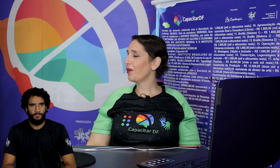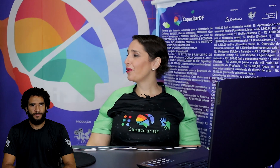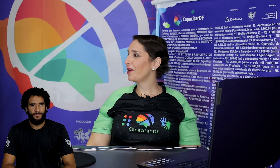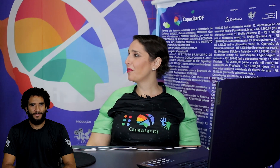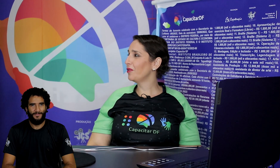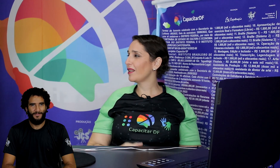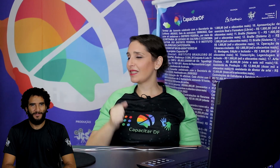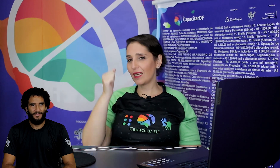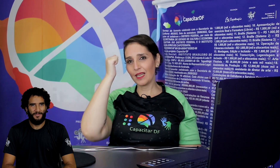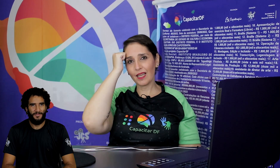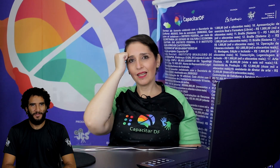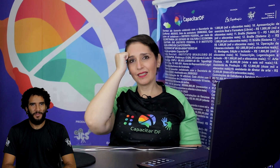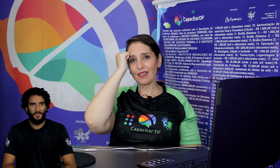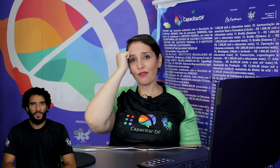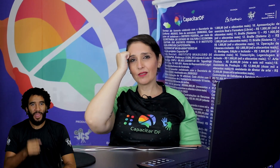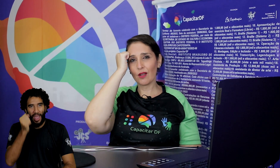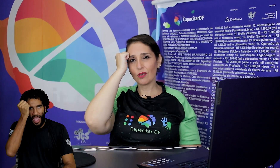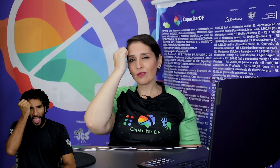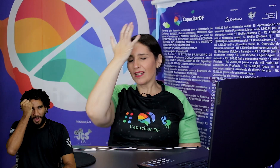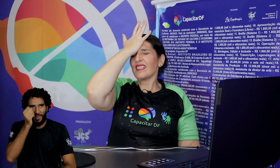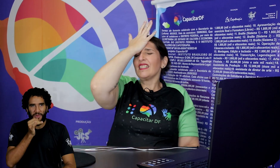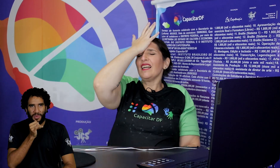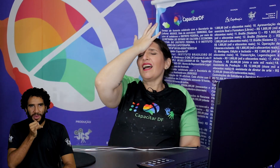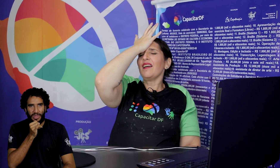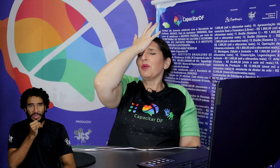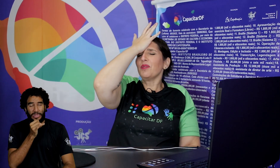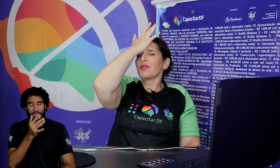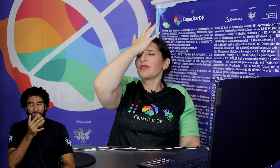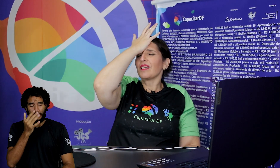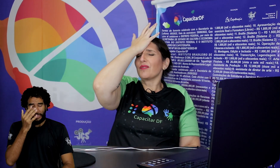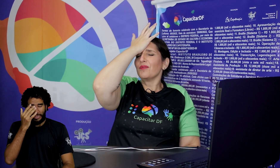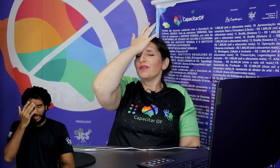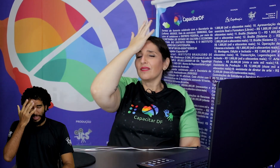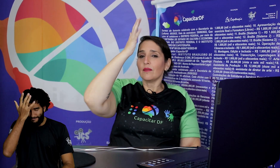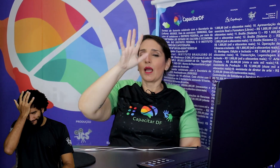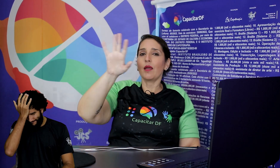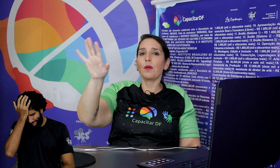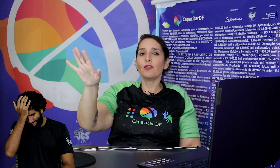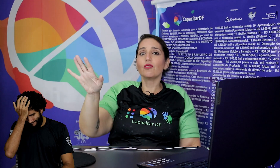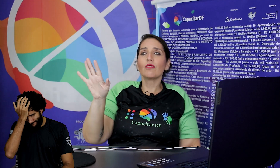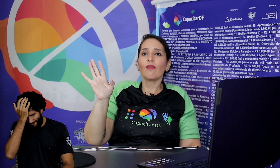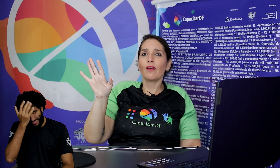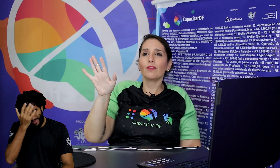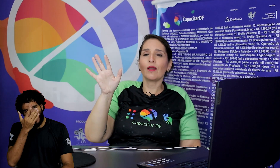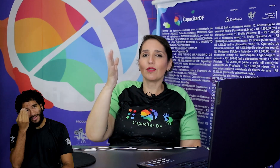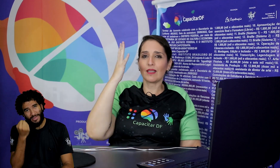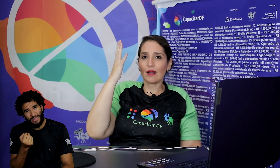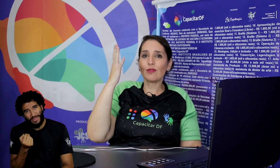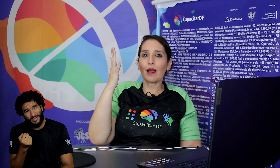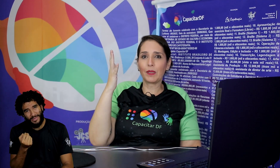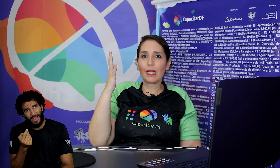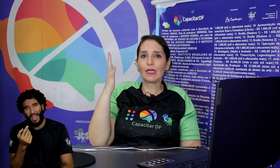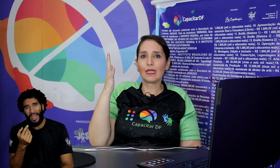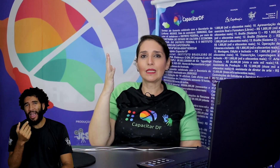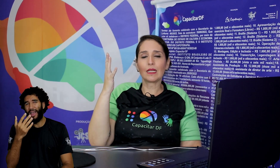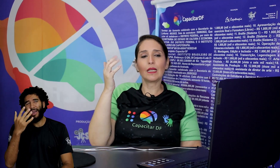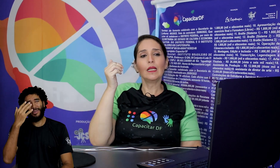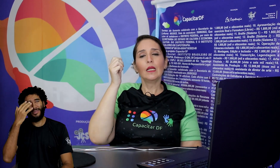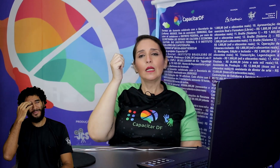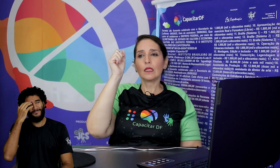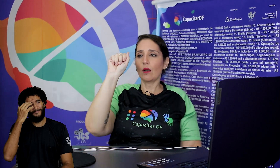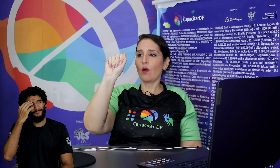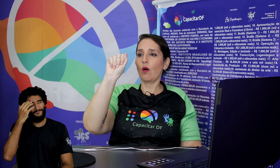tipo, eu ligo muito esse aqui, aquele que você fez o negócio faz. Ai, meu Deus do céu. Me arrependi de ter feito o negócio. Dá o tapa na testa,